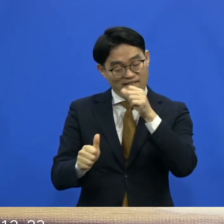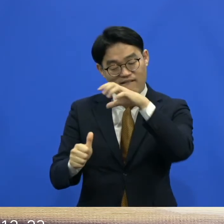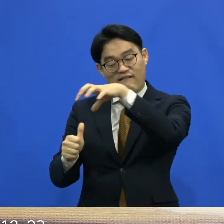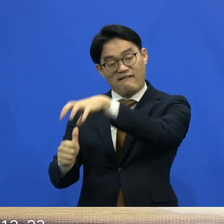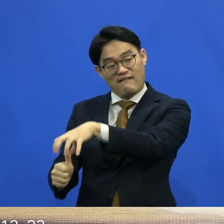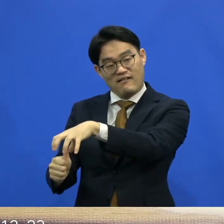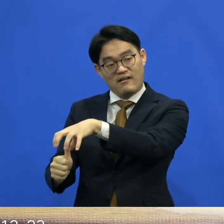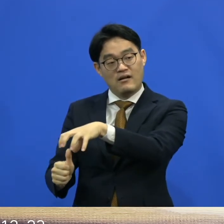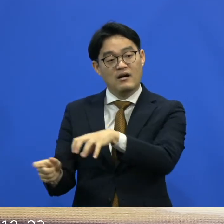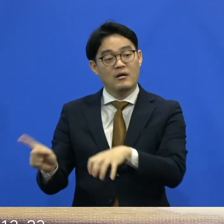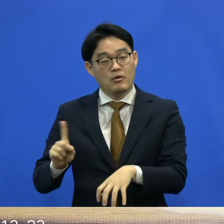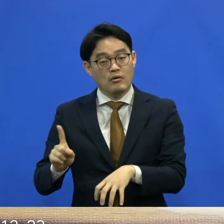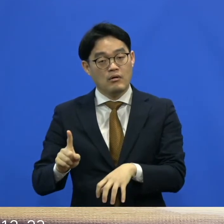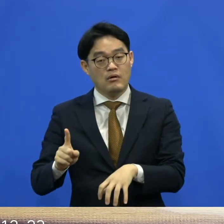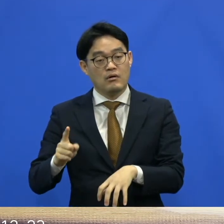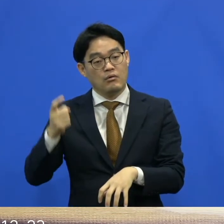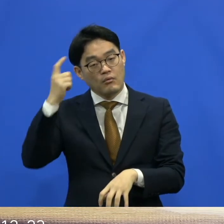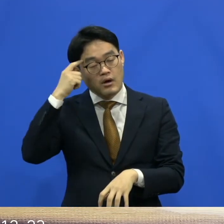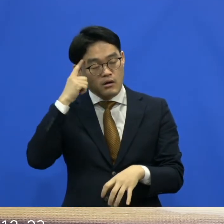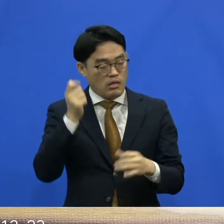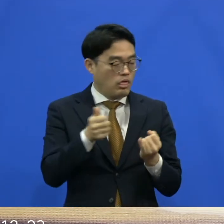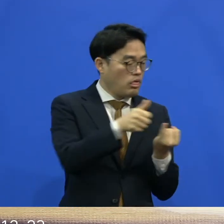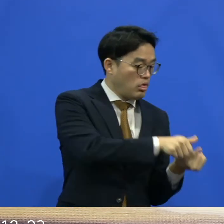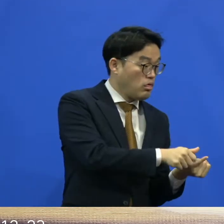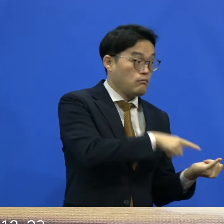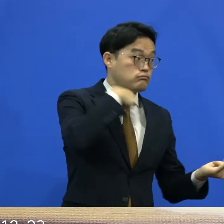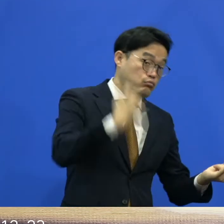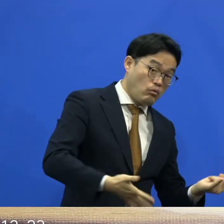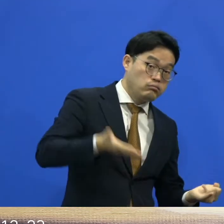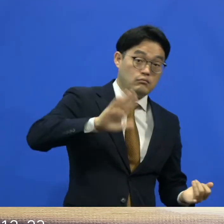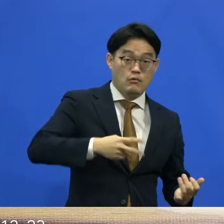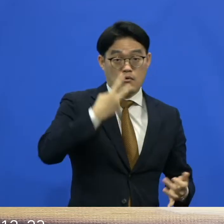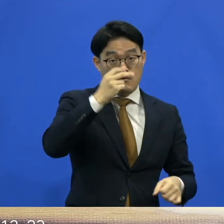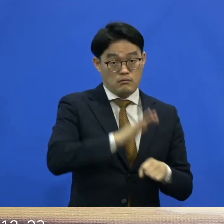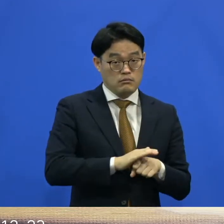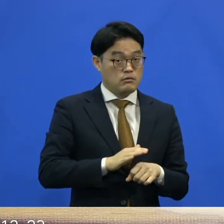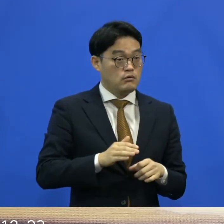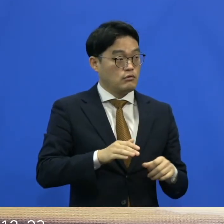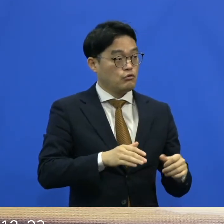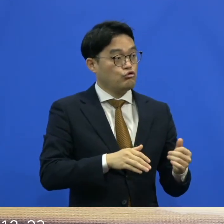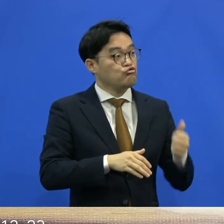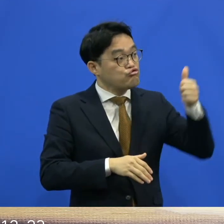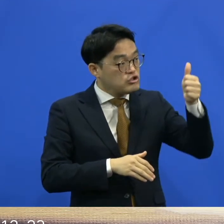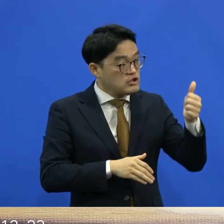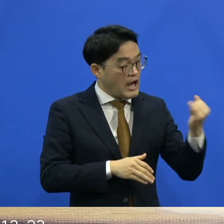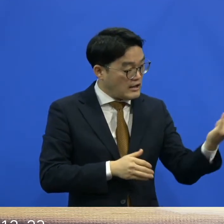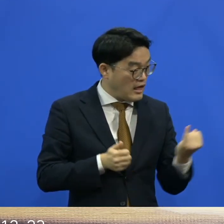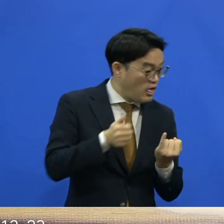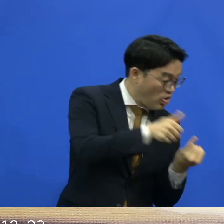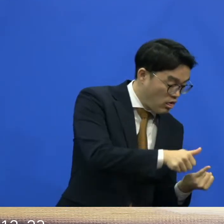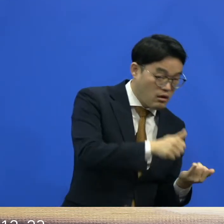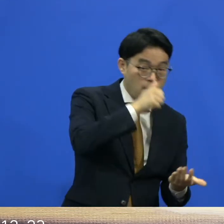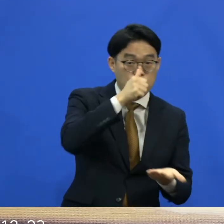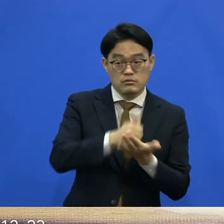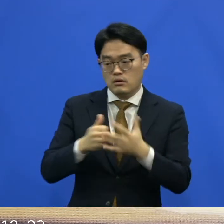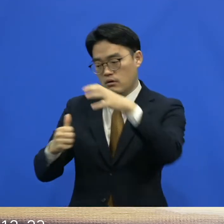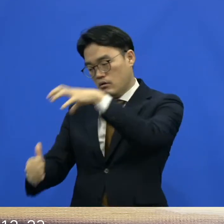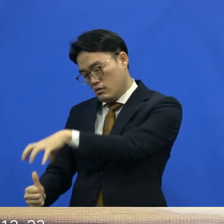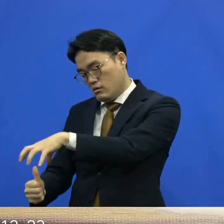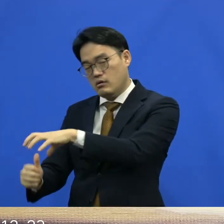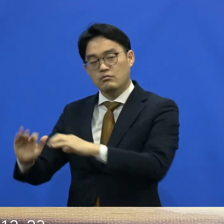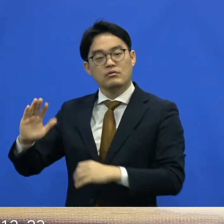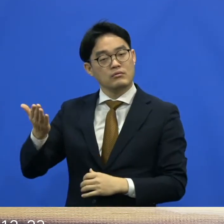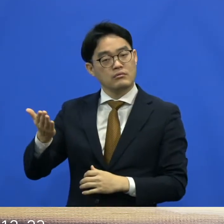불명예스러운 제목을 덮어쓰고 들어갔어요. 받아들이기 참 힘들 거예요. 지은 죄가 있으면